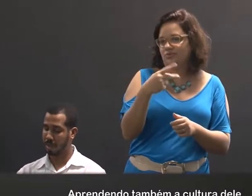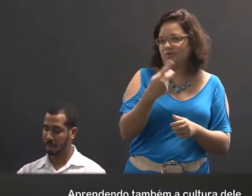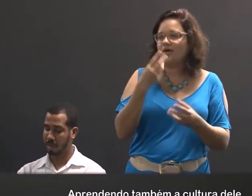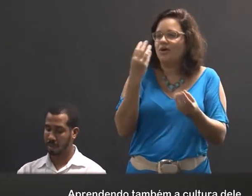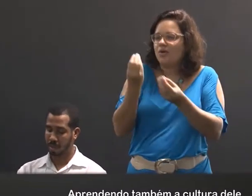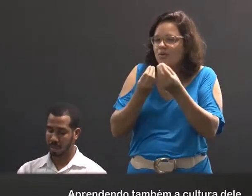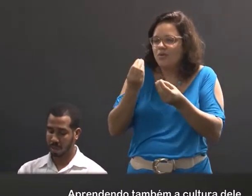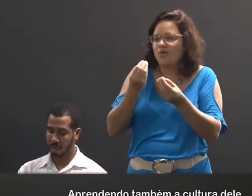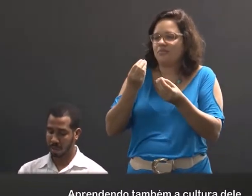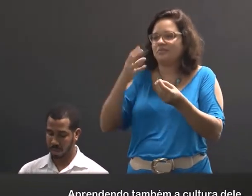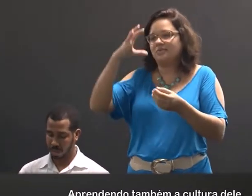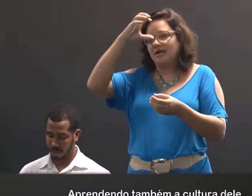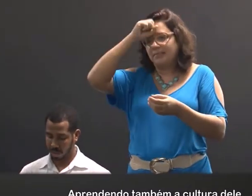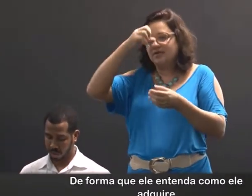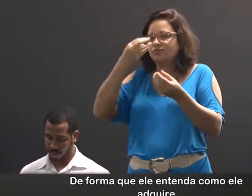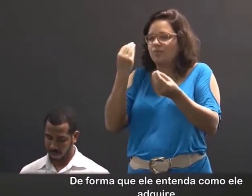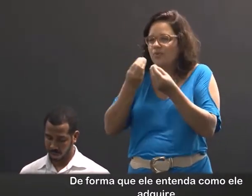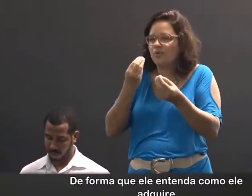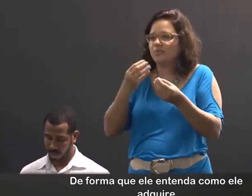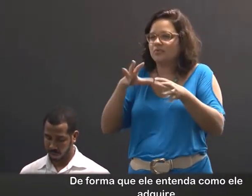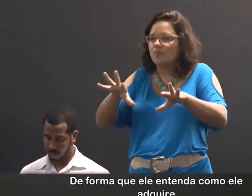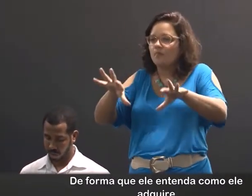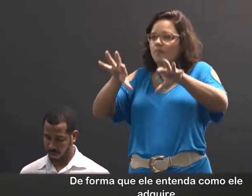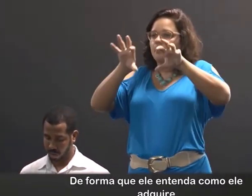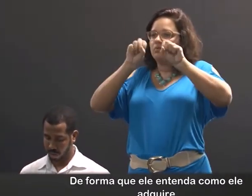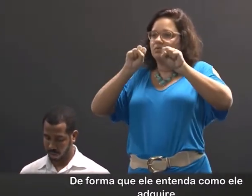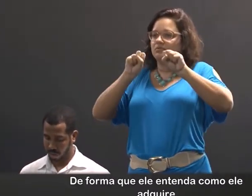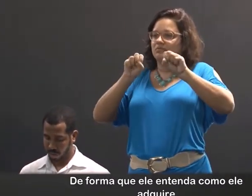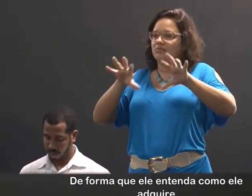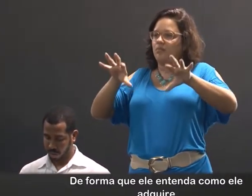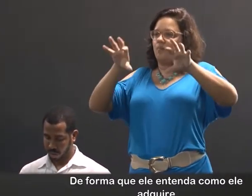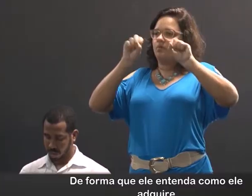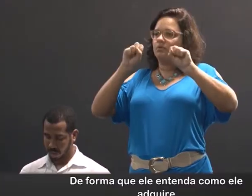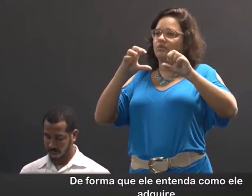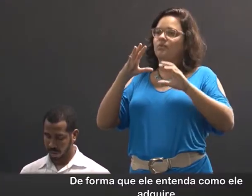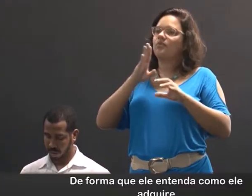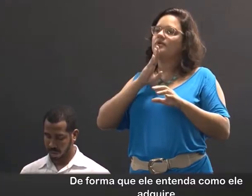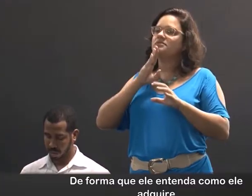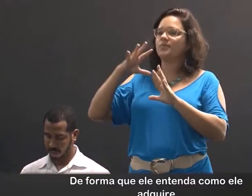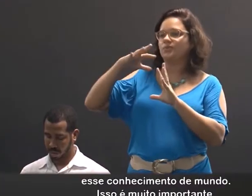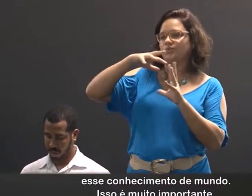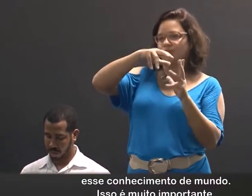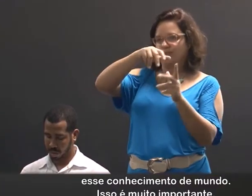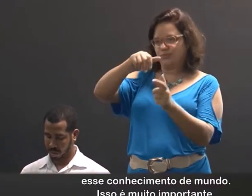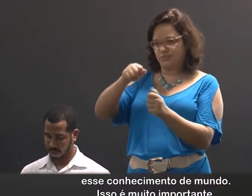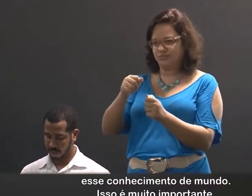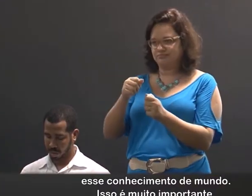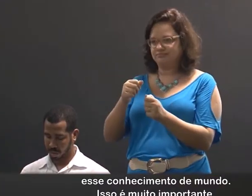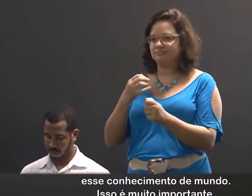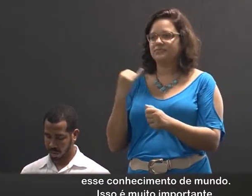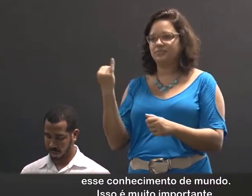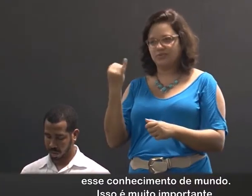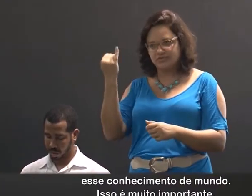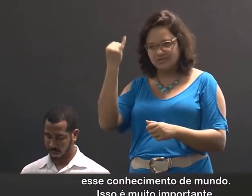também a cultura dele, entendeu? De forma que ele entenda como ele adquire esse conhecimento de mundo. Isso é